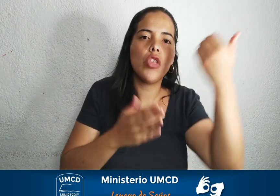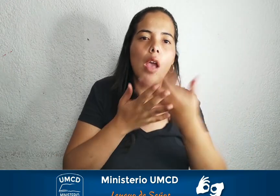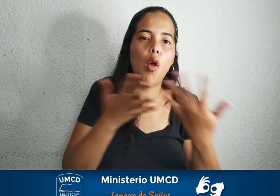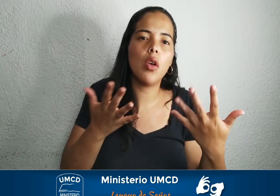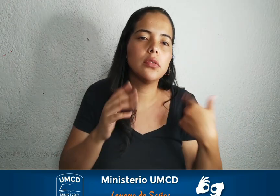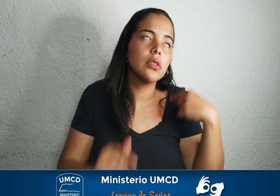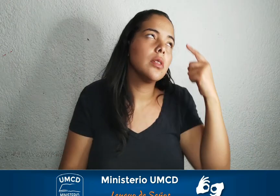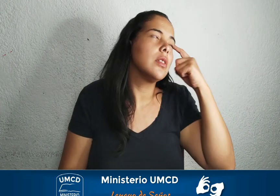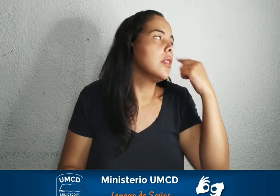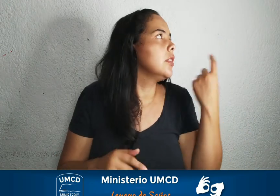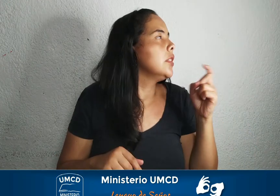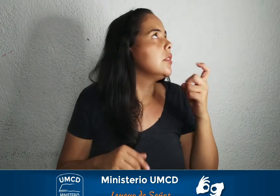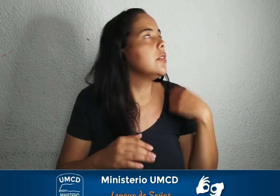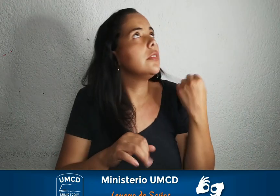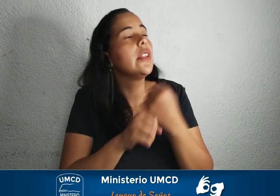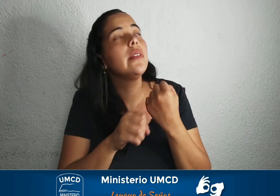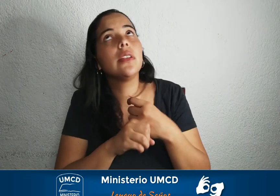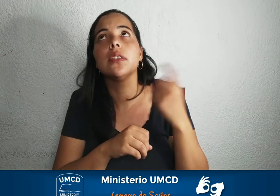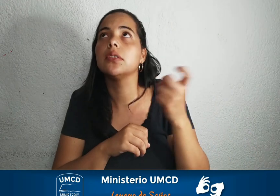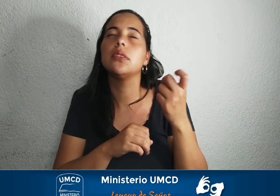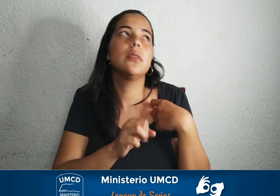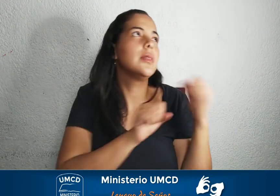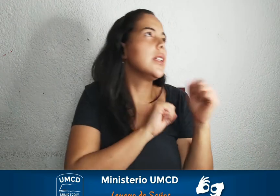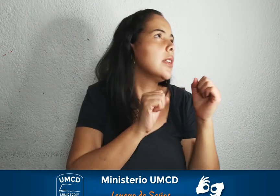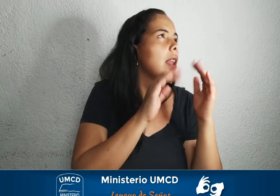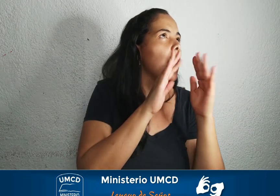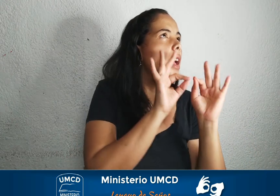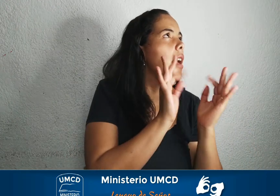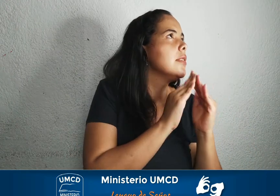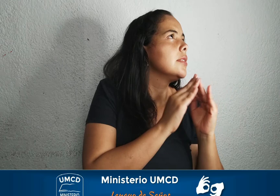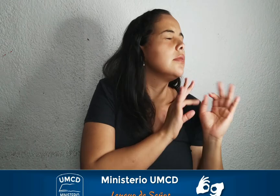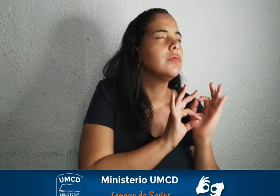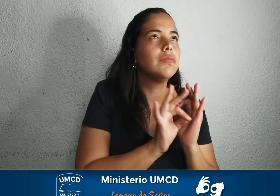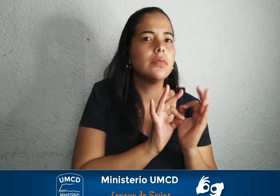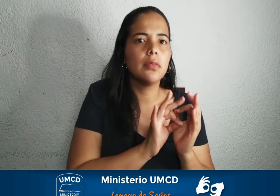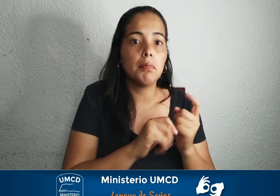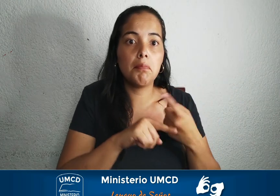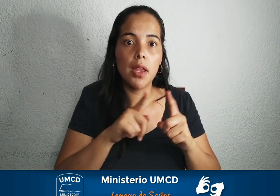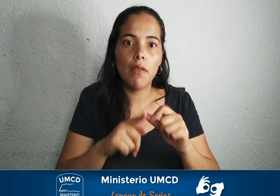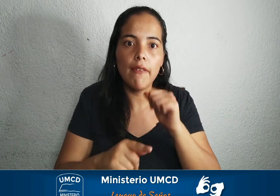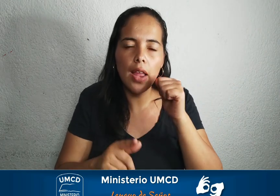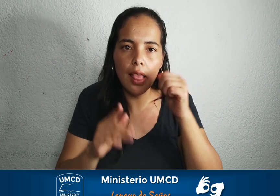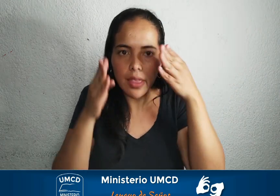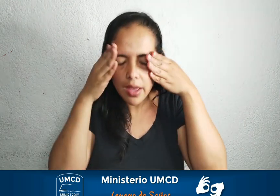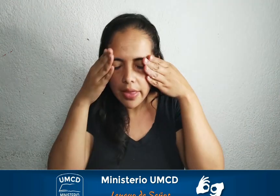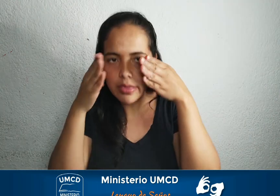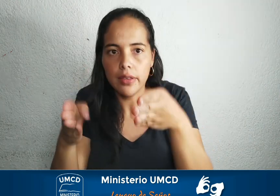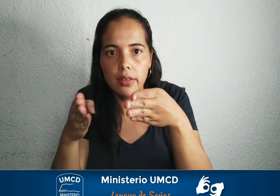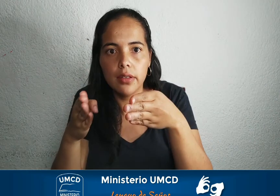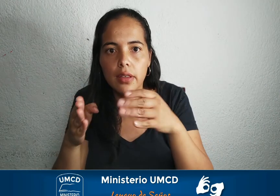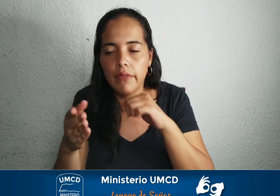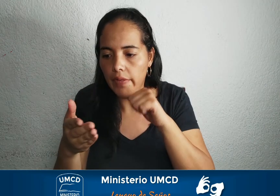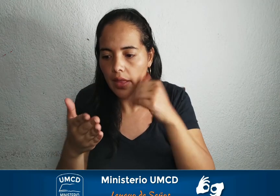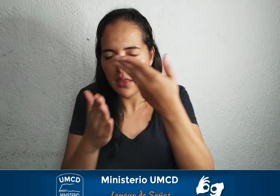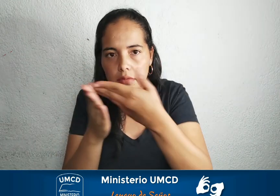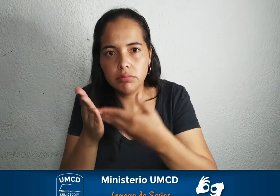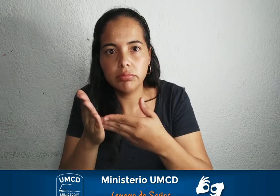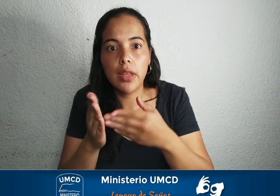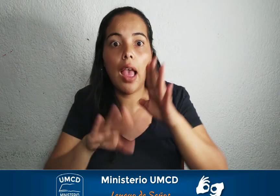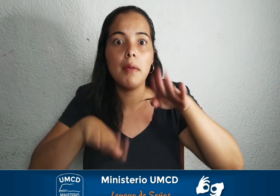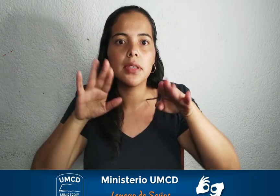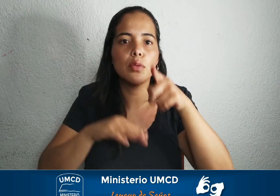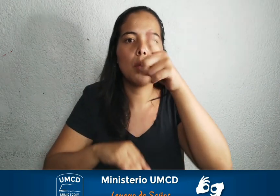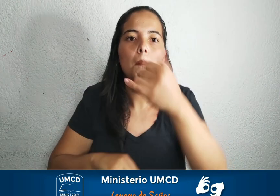aturdidos con tantas cosas que pasan a nuestro alrededor que eso afecta la manera como escuchamos y